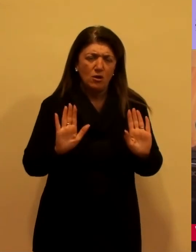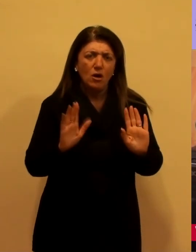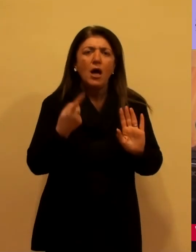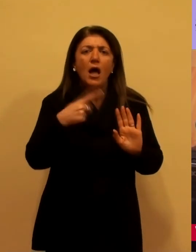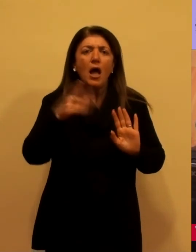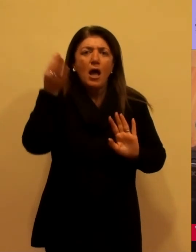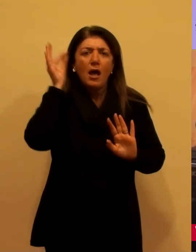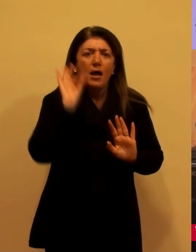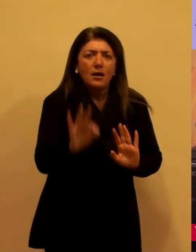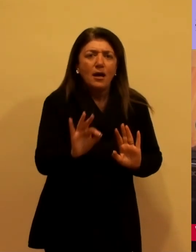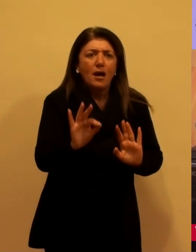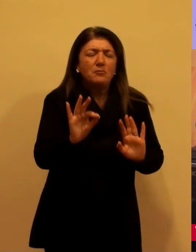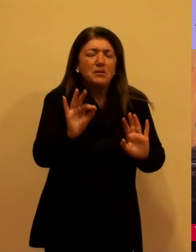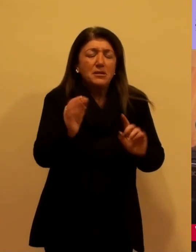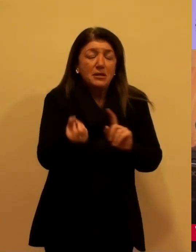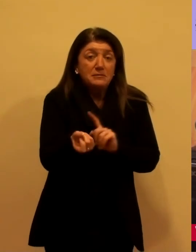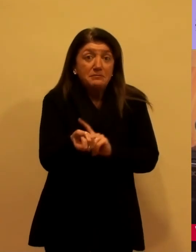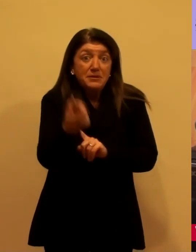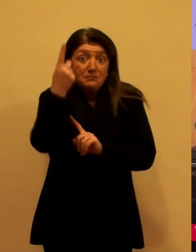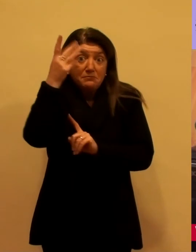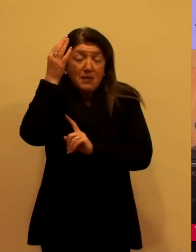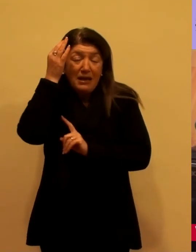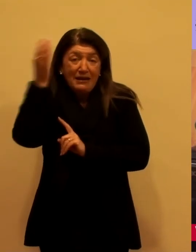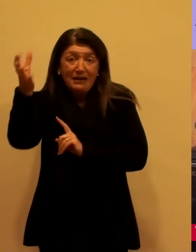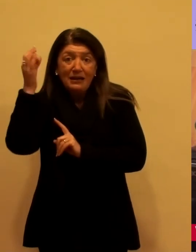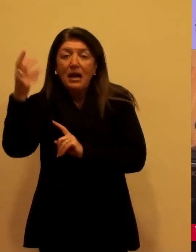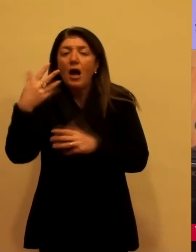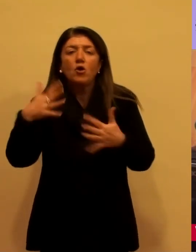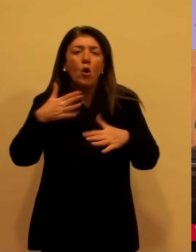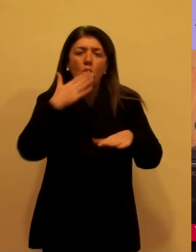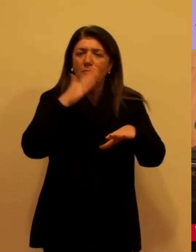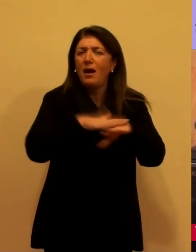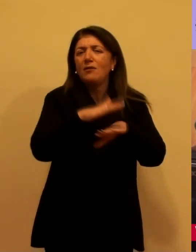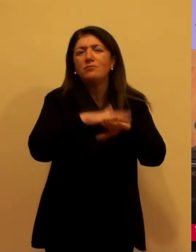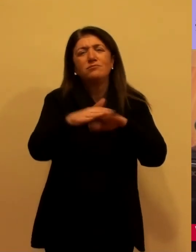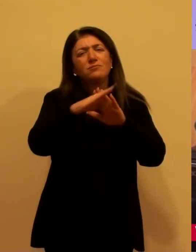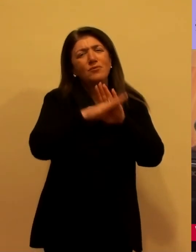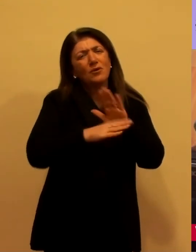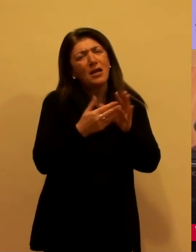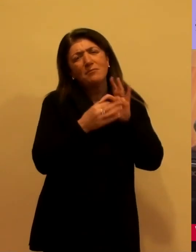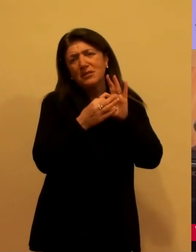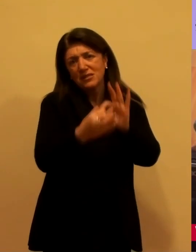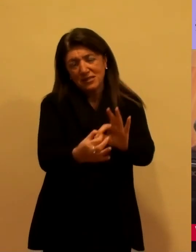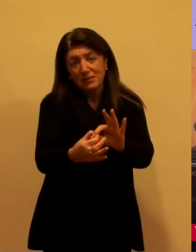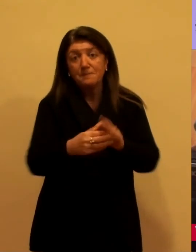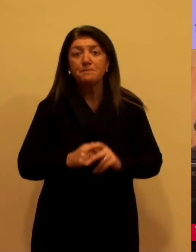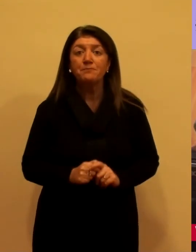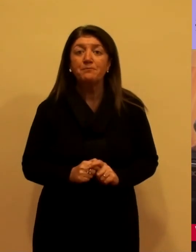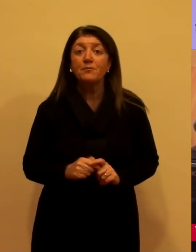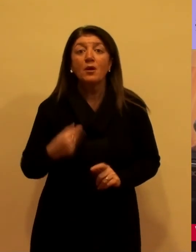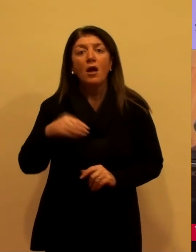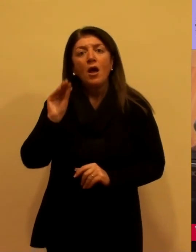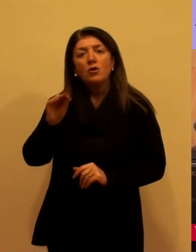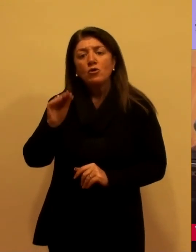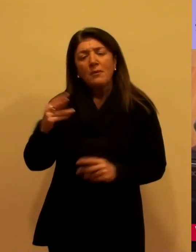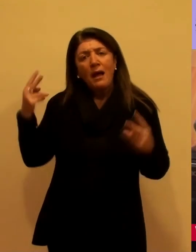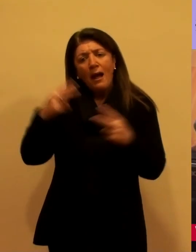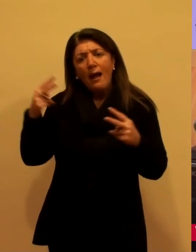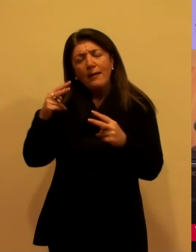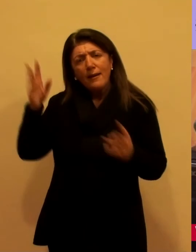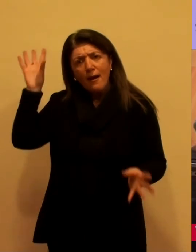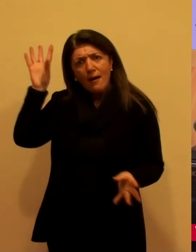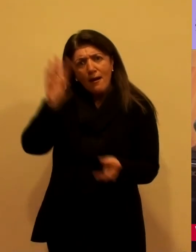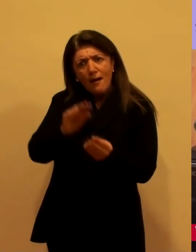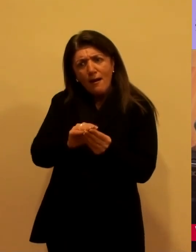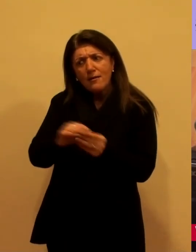capita raramente, ma è proprio un'abitudine. E qual è la fruizione, nel senso, nel corso degli anni a mano